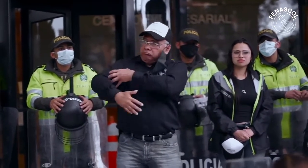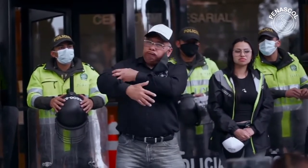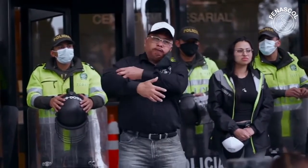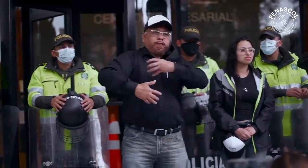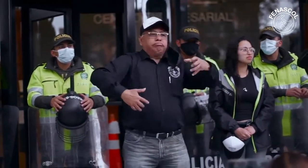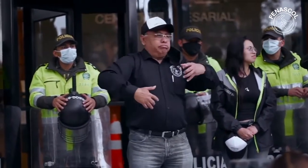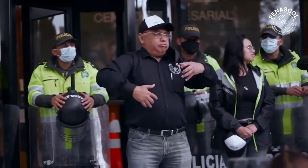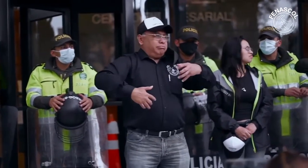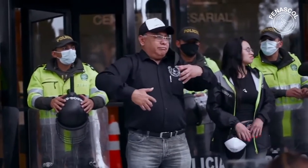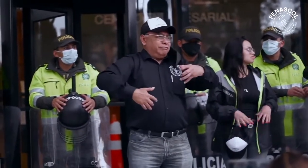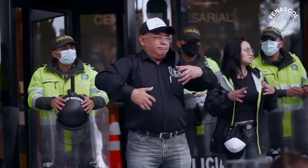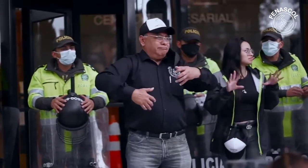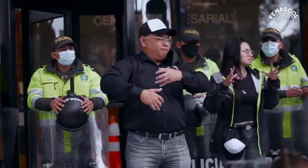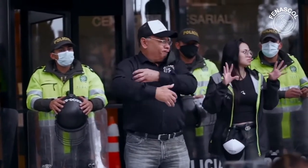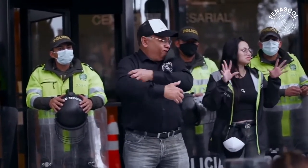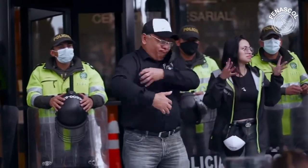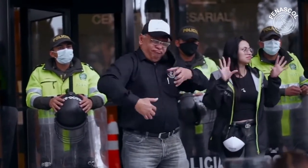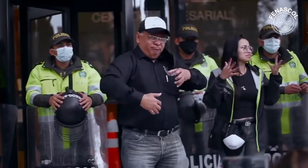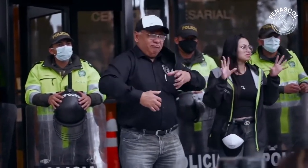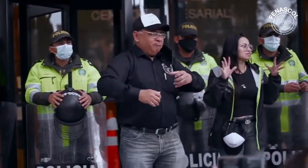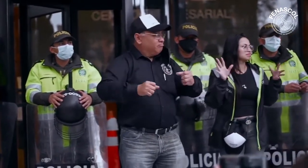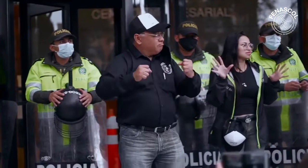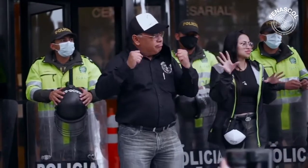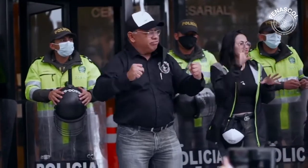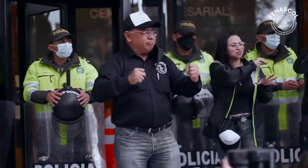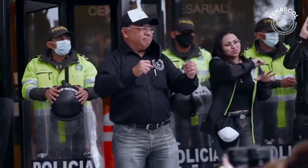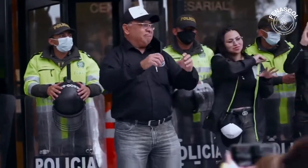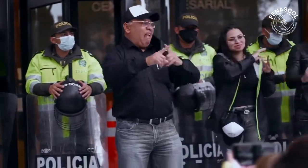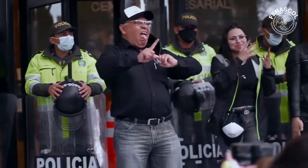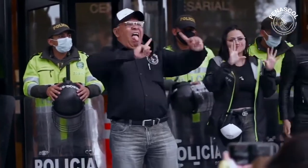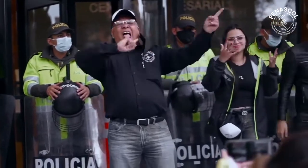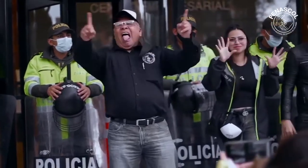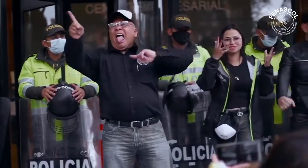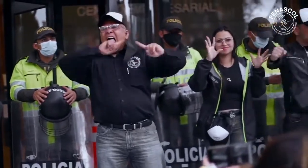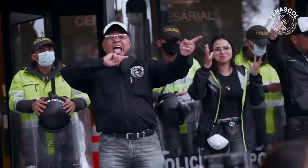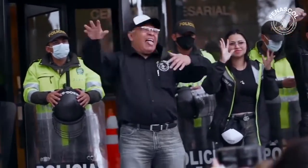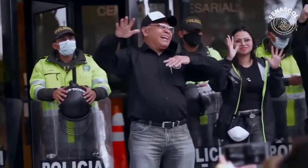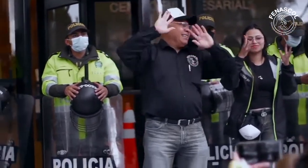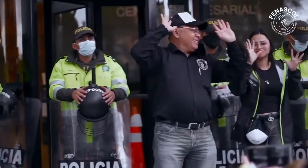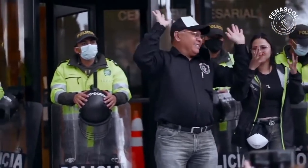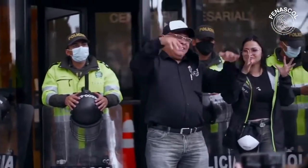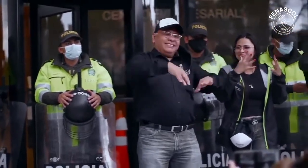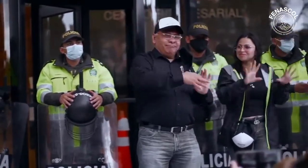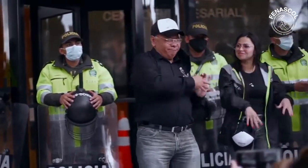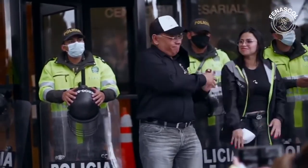Recuerden que la unión es nuestra fortaleza. No nos dividamos.